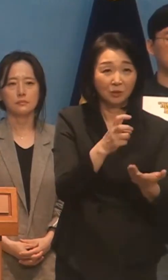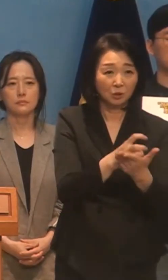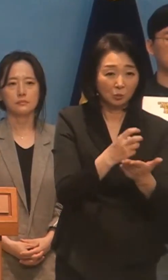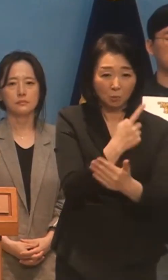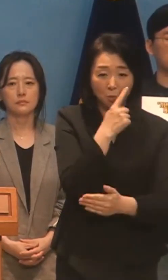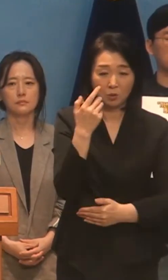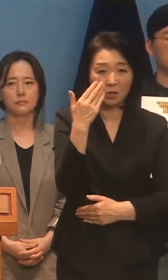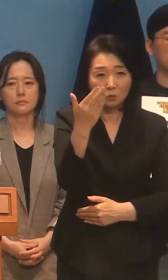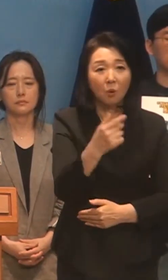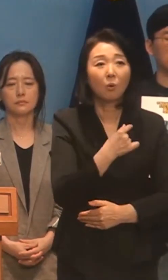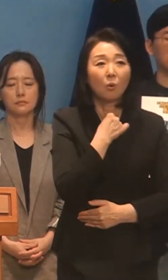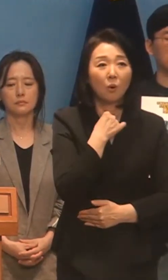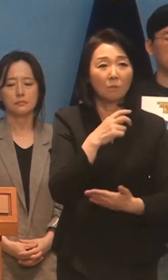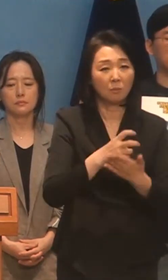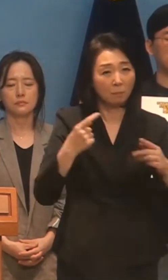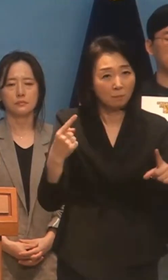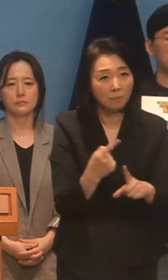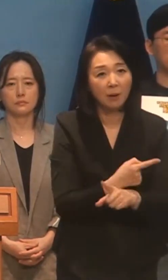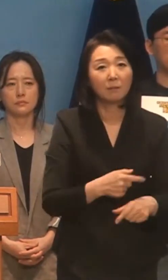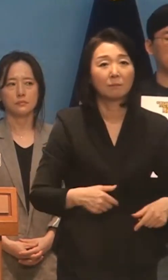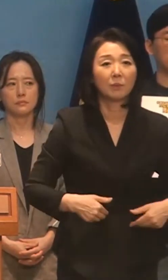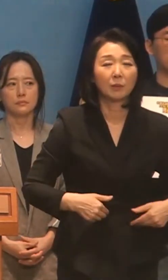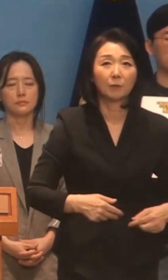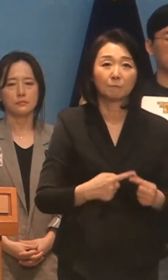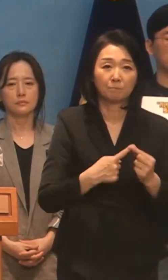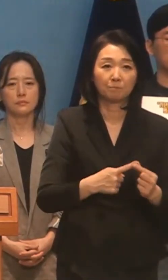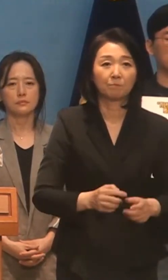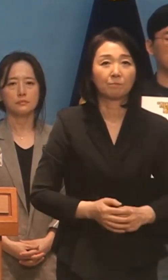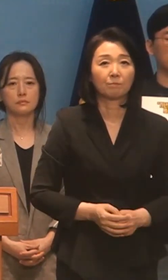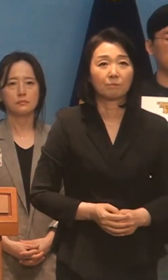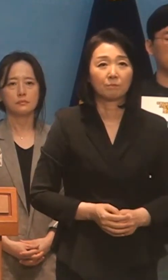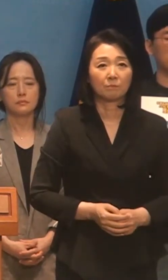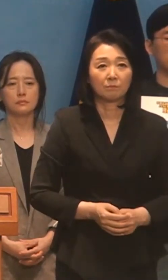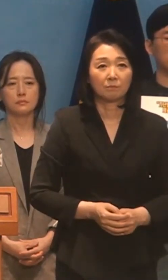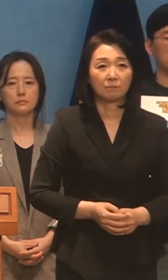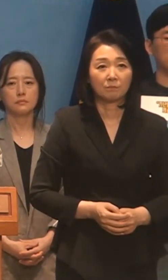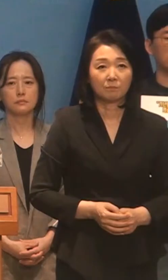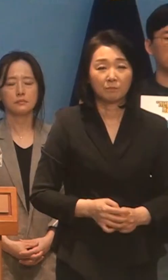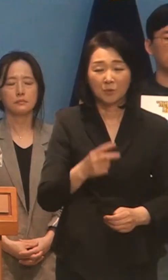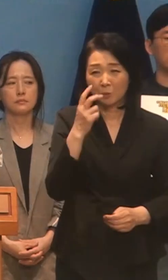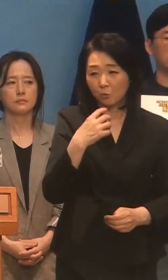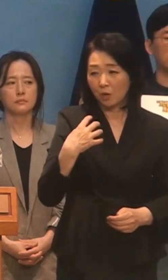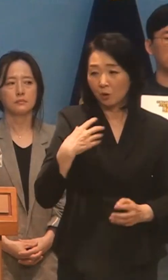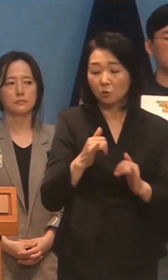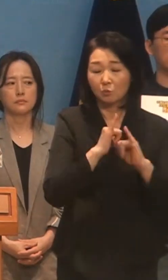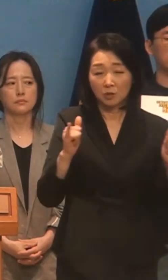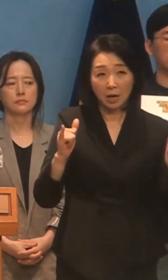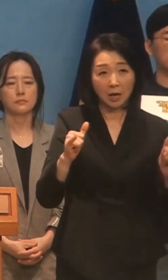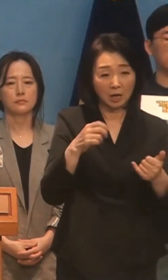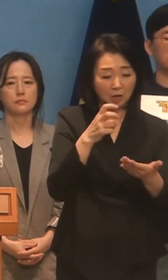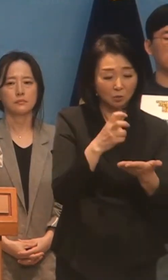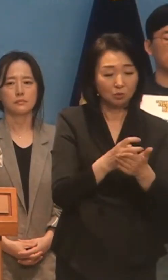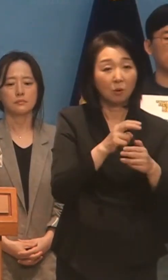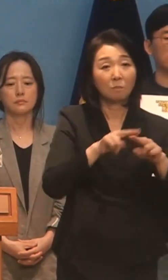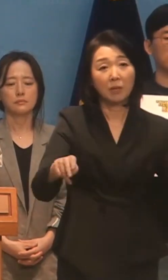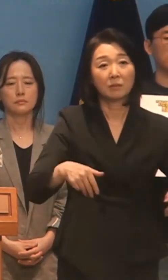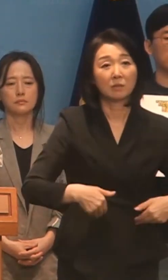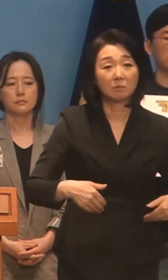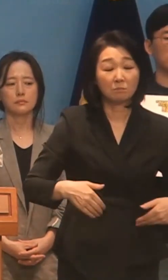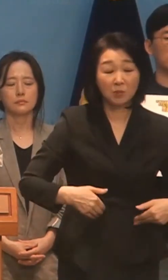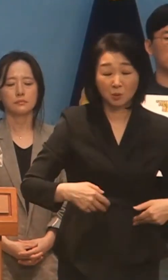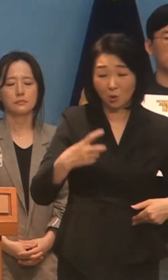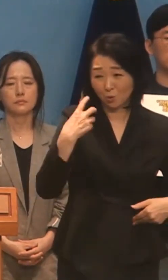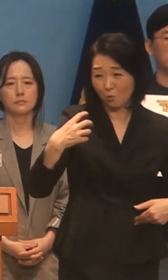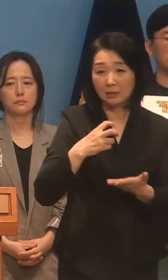방향으로 제도를 개선하라. 하나, 부양호자 기준을 완전히 폐지하라. 부양호자